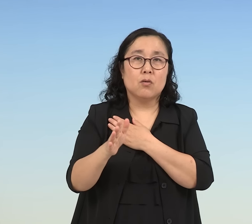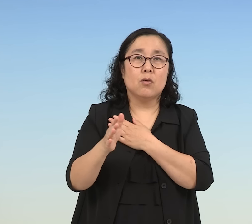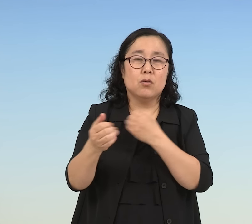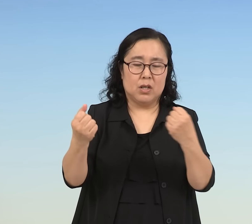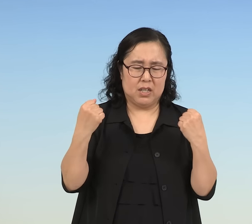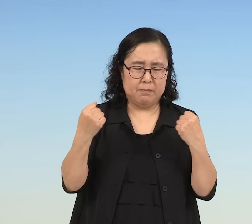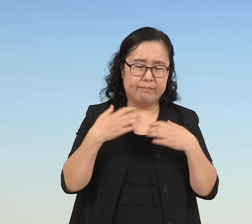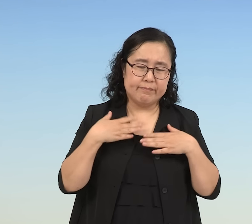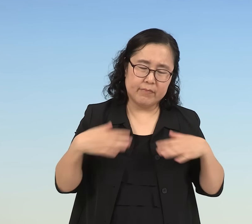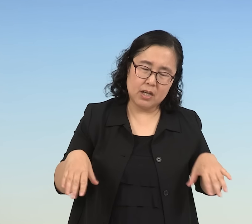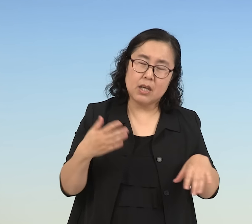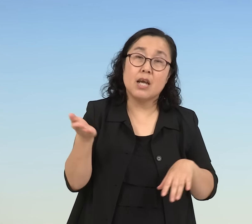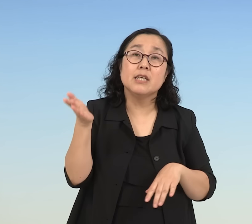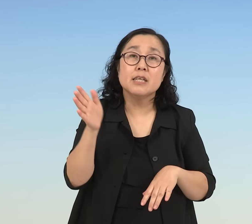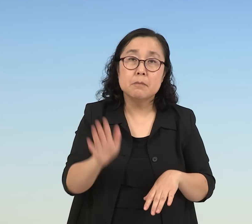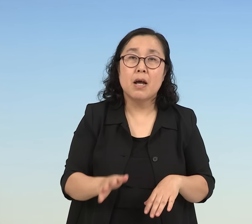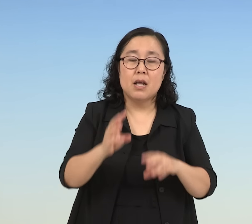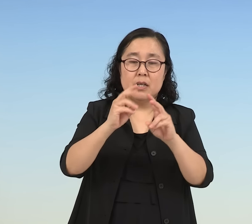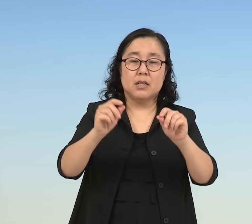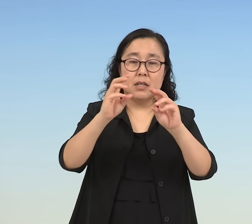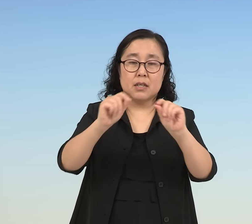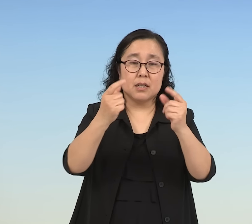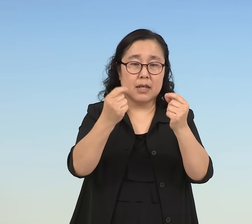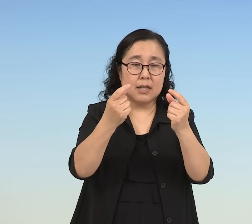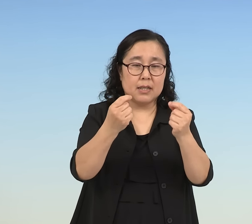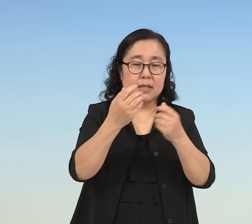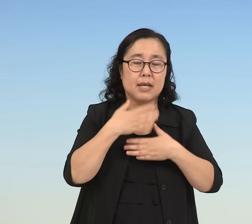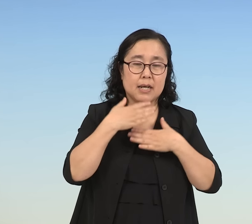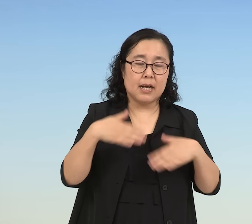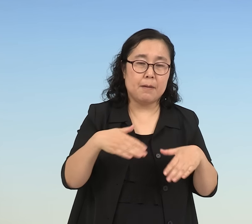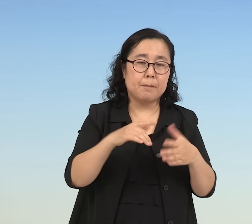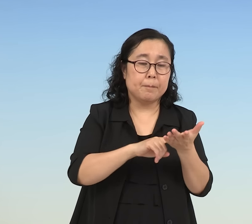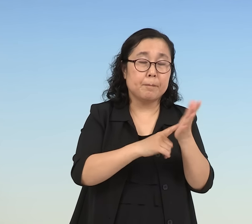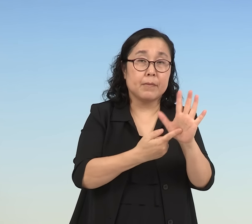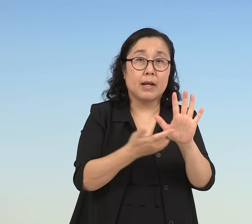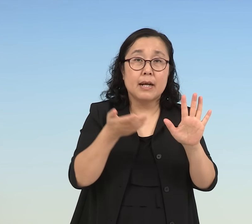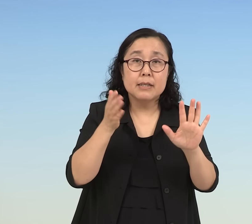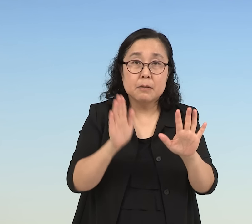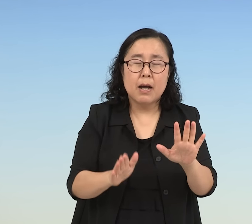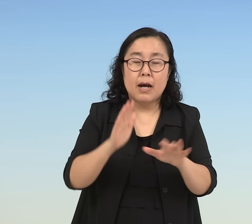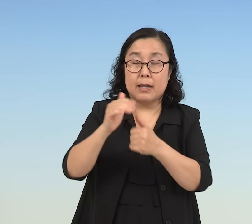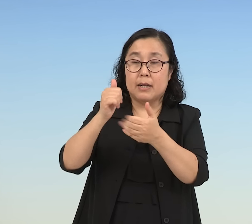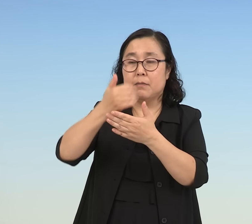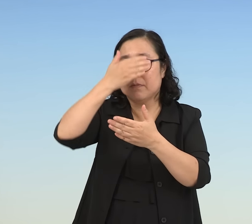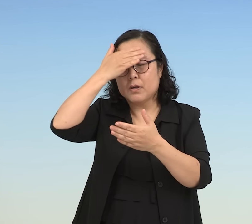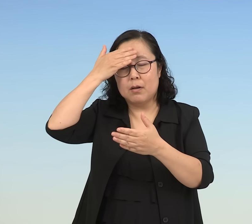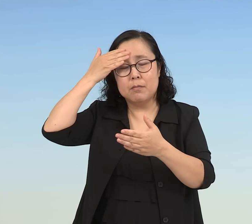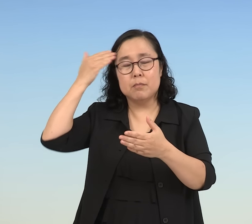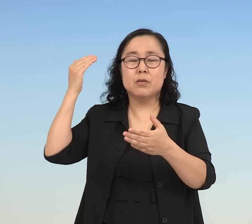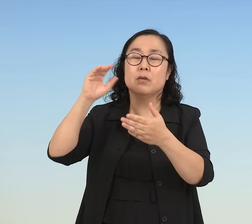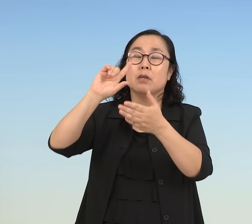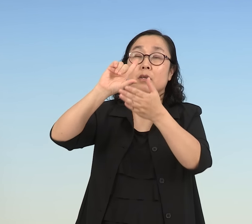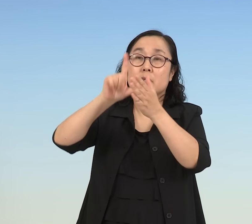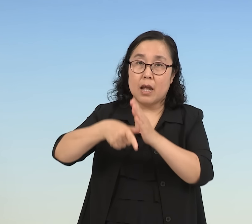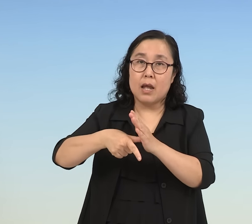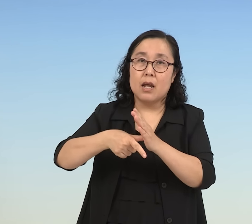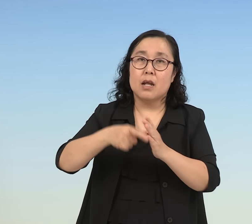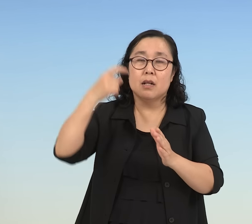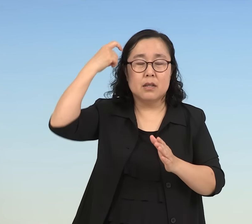빠지고 내 이 흙과 같이 약함이 드러나고 있는데, 하나님 젊은 시절에 맛보지